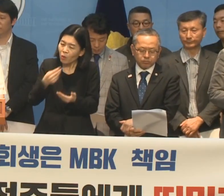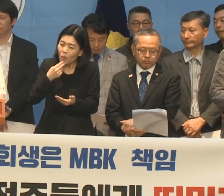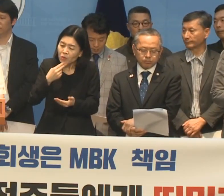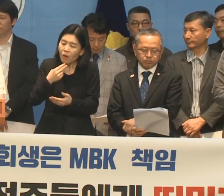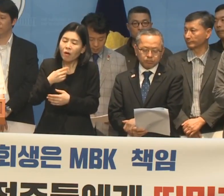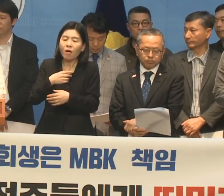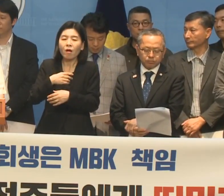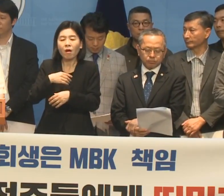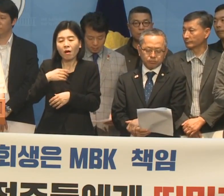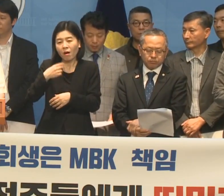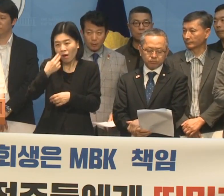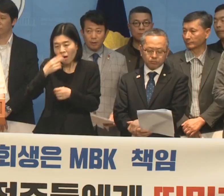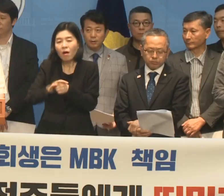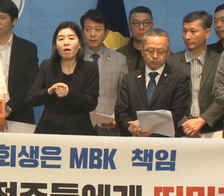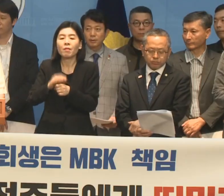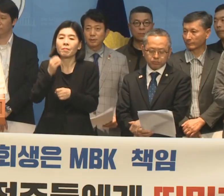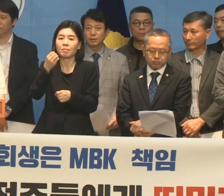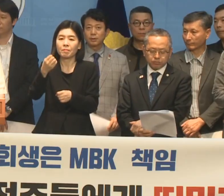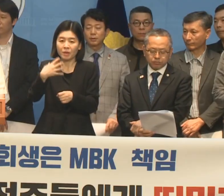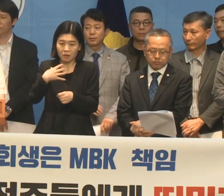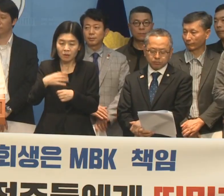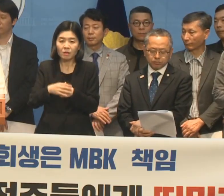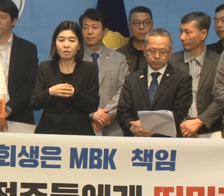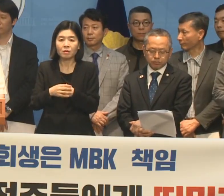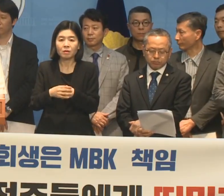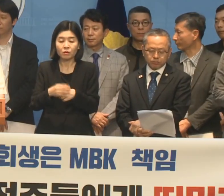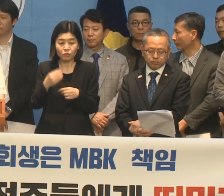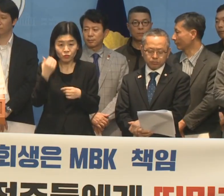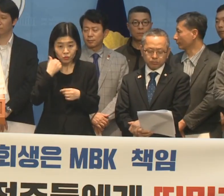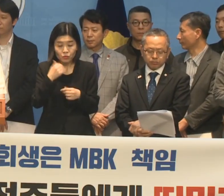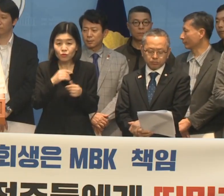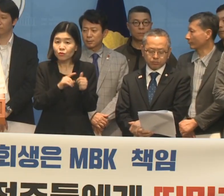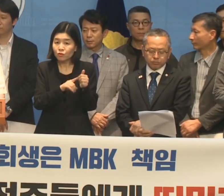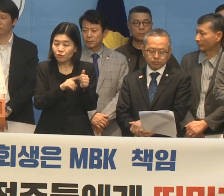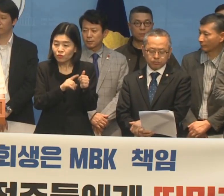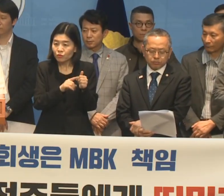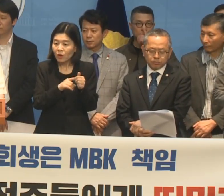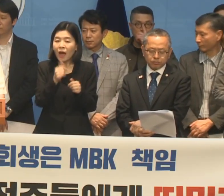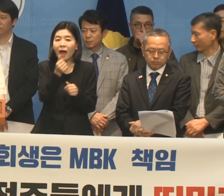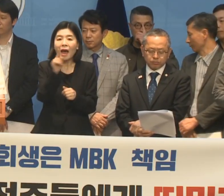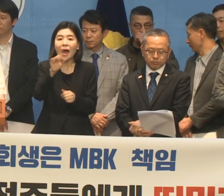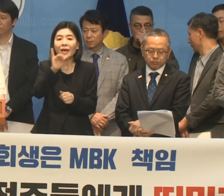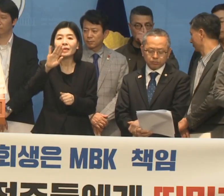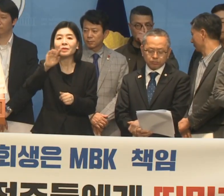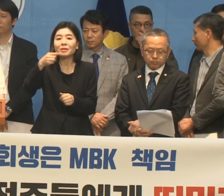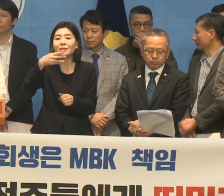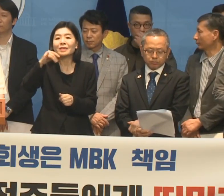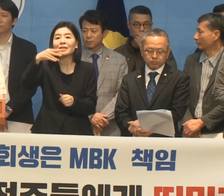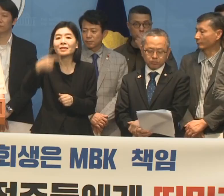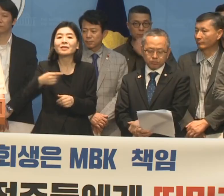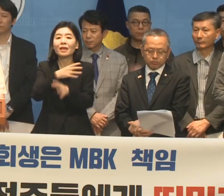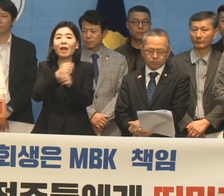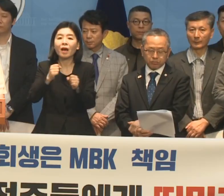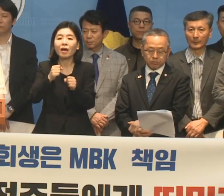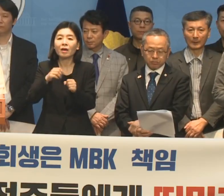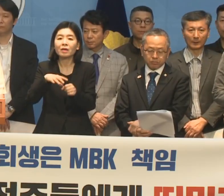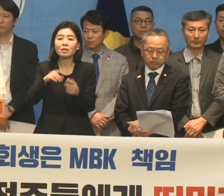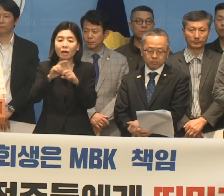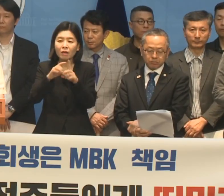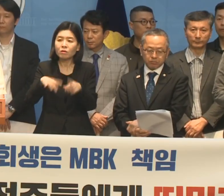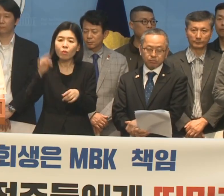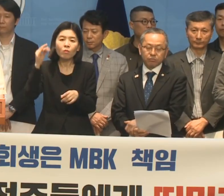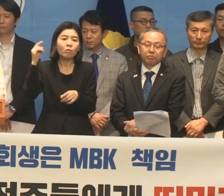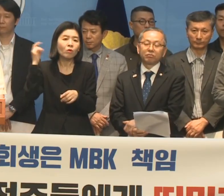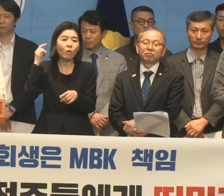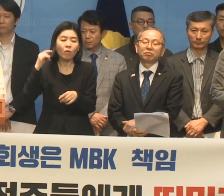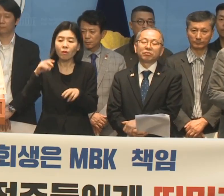전해드렸습니다. 한 점주님의 계약 당시 하이브리드 계약이라는 용어조차 들은 바 없으며 최종 전자서명 직전에